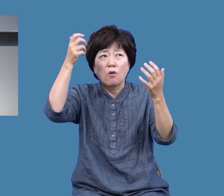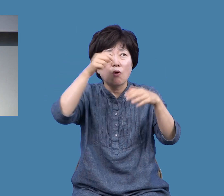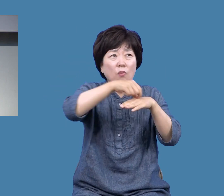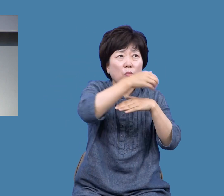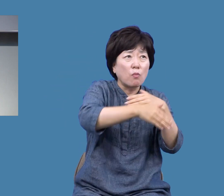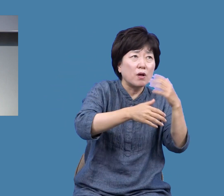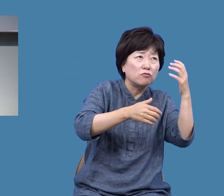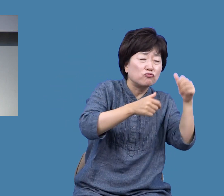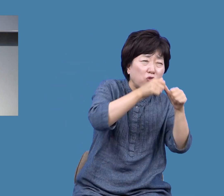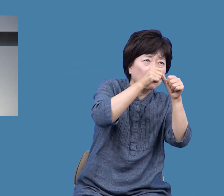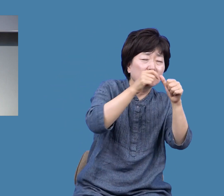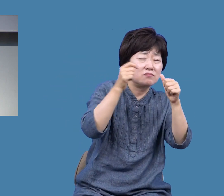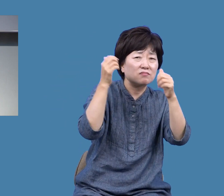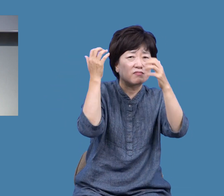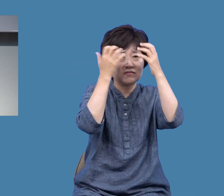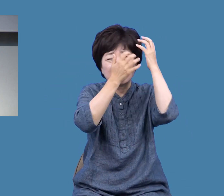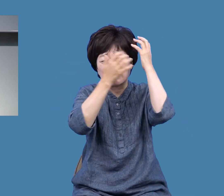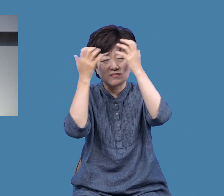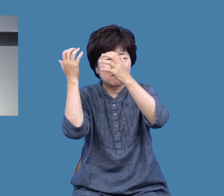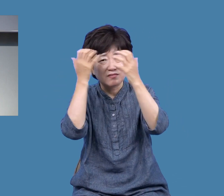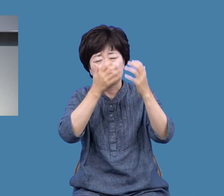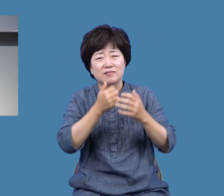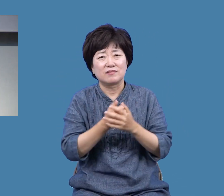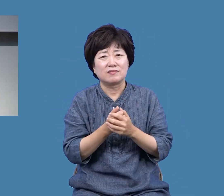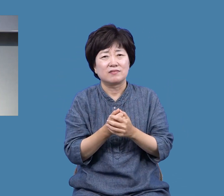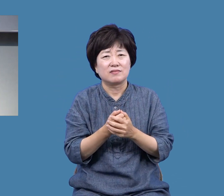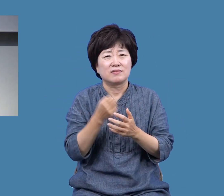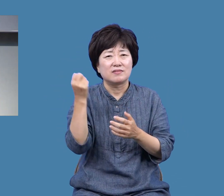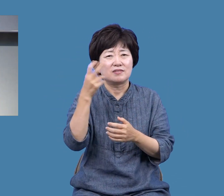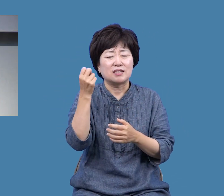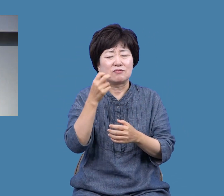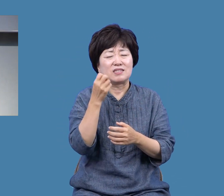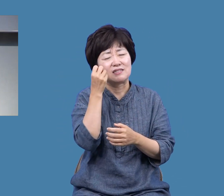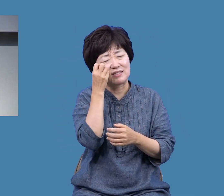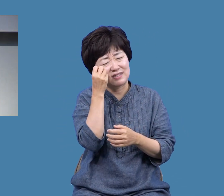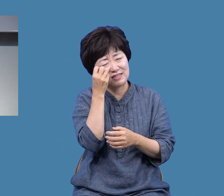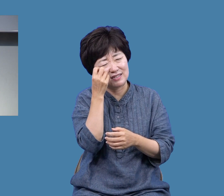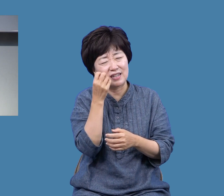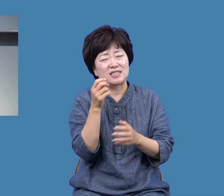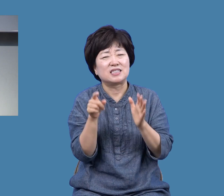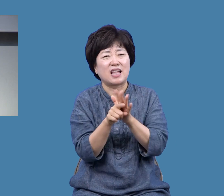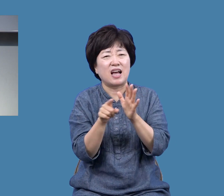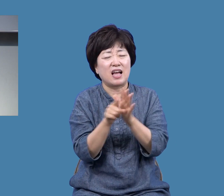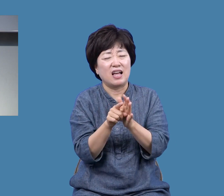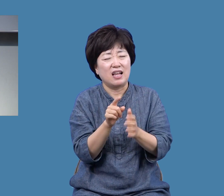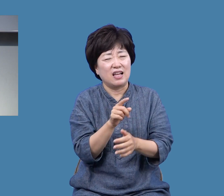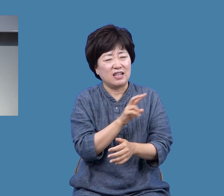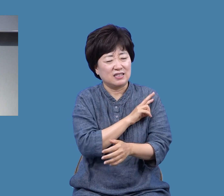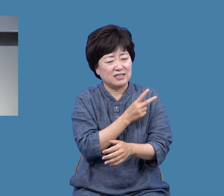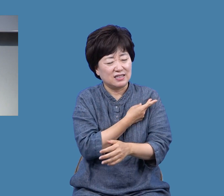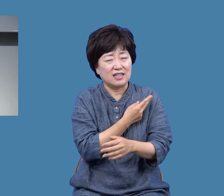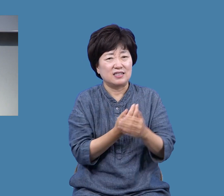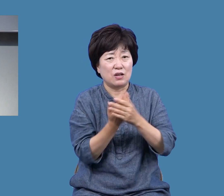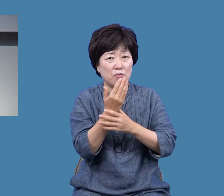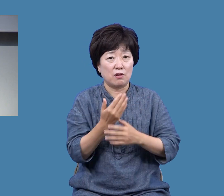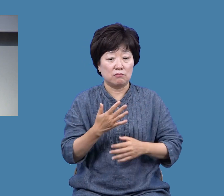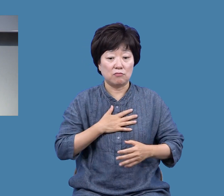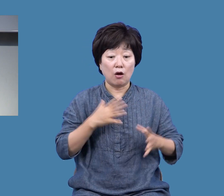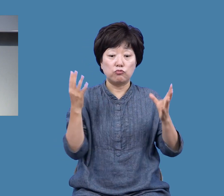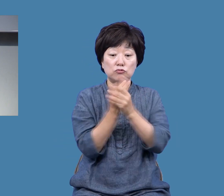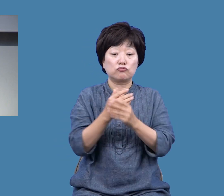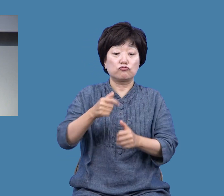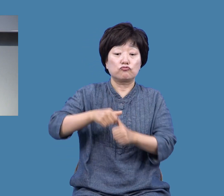헷갈리고 몸의 구원을 영의 구원이랑 헷갈려가지고서 자꾸 이상한 신앙들이 나와요. 그래서 이미 우리는 구원받았으니까